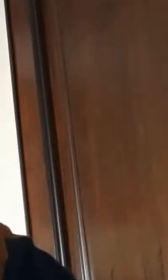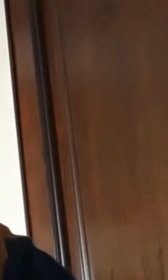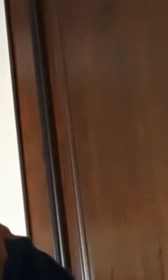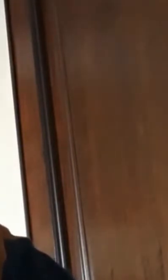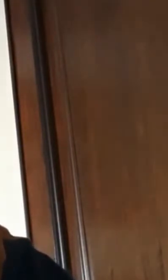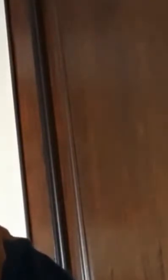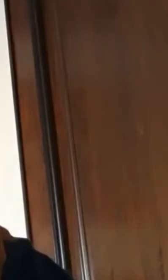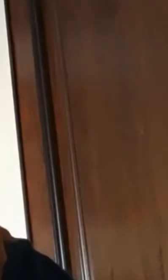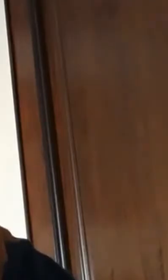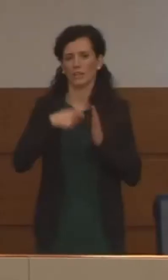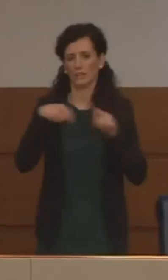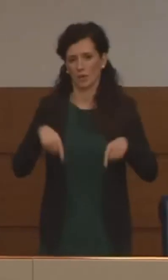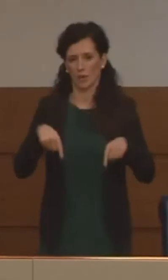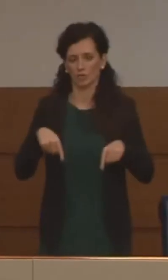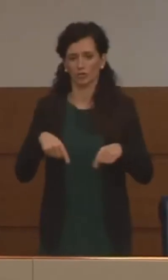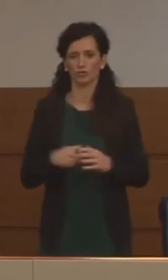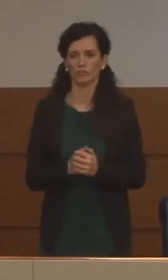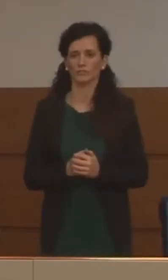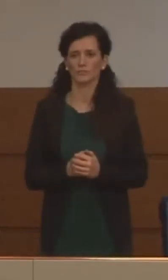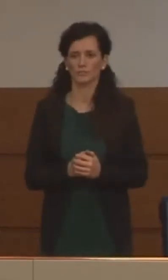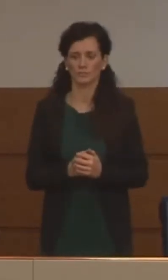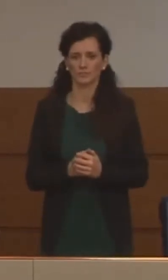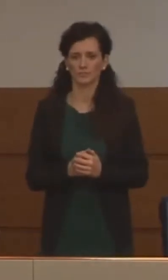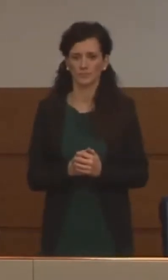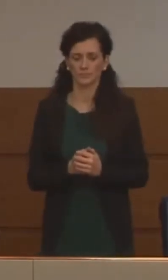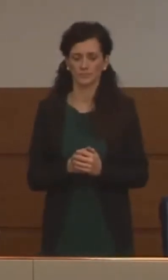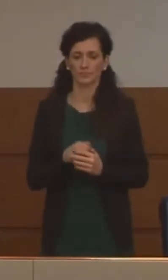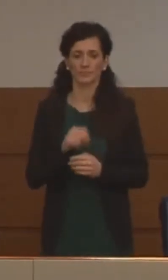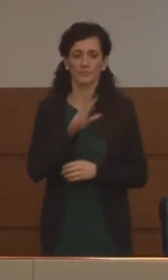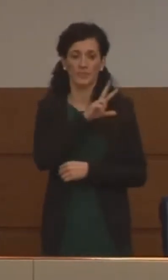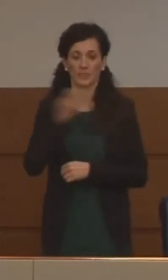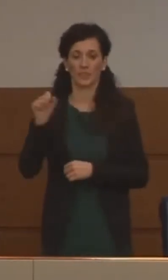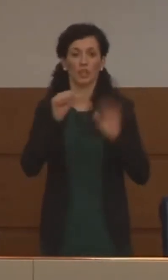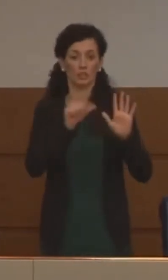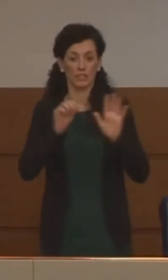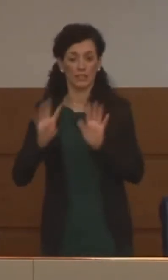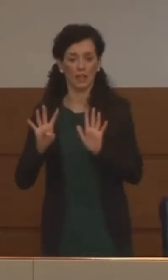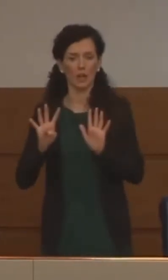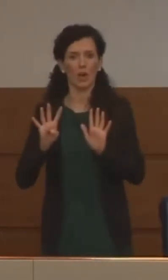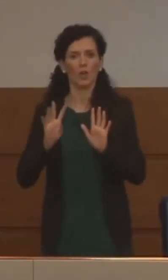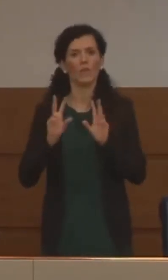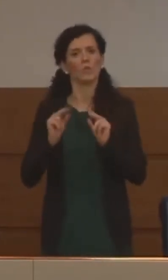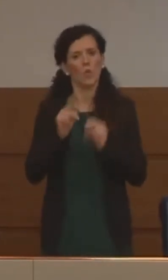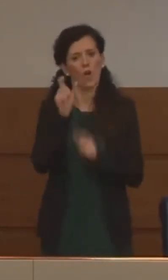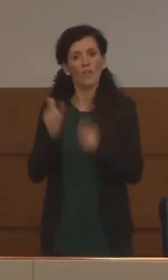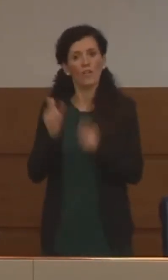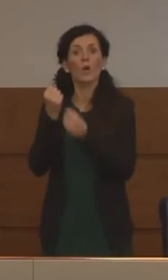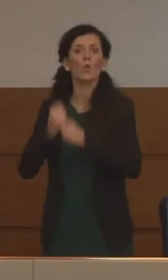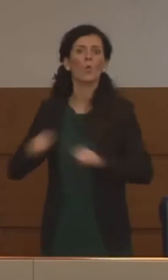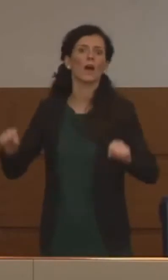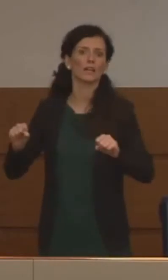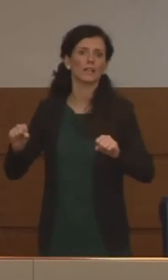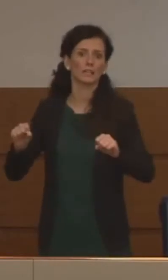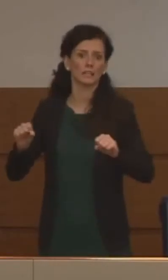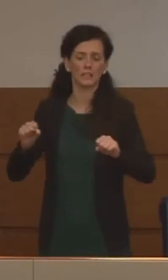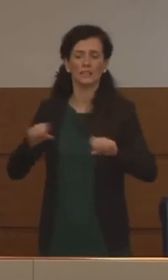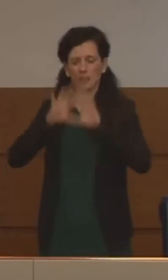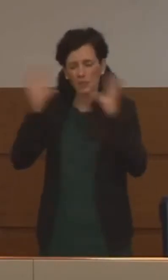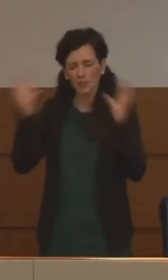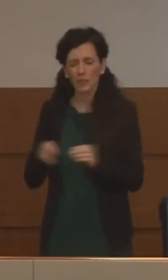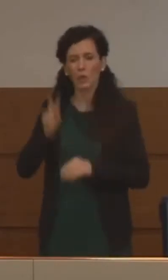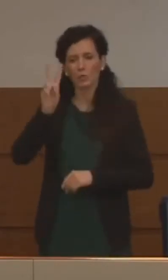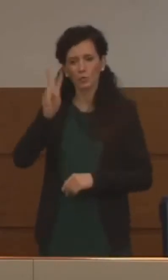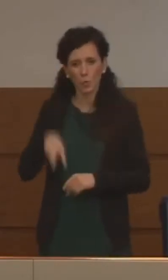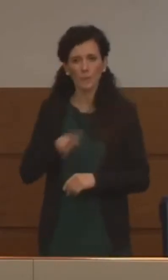Il servizio. Intanto registriamo Aumentano i malati e le 369 vittime nuovi colpite guariti, dal portando il totale dei coronavirus in guariti a